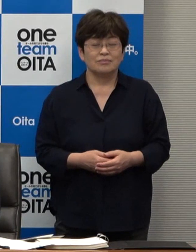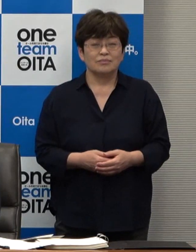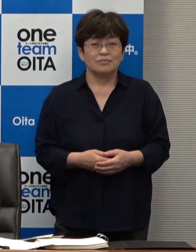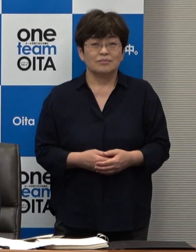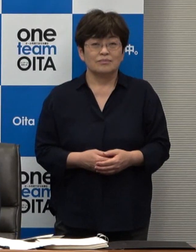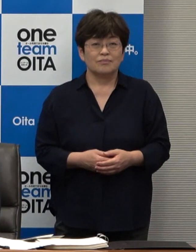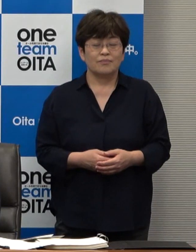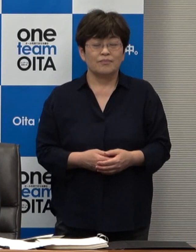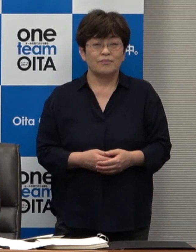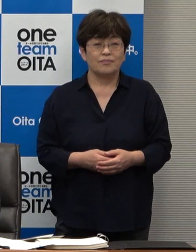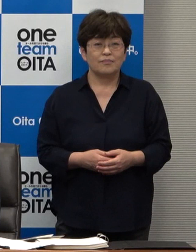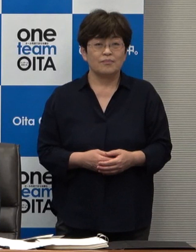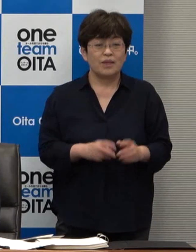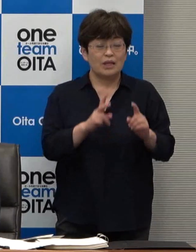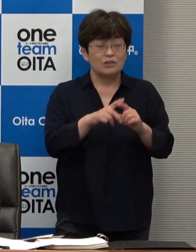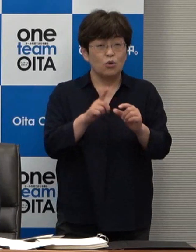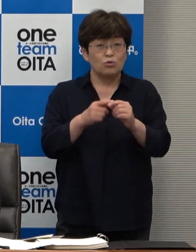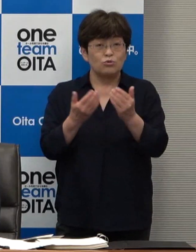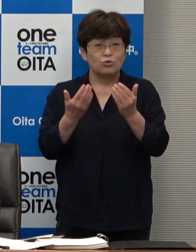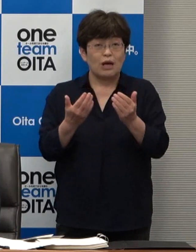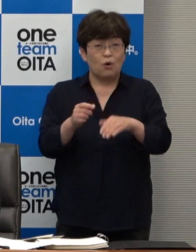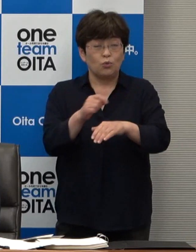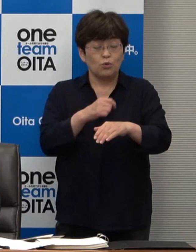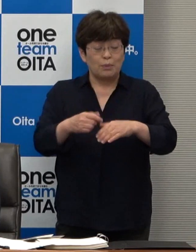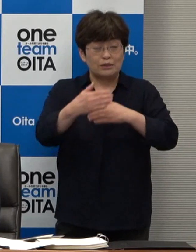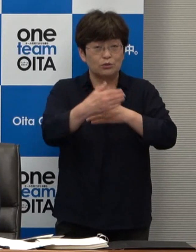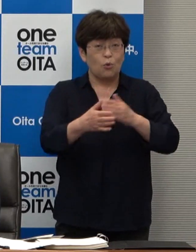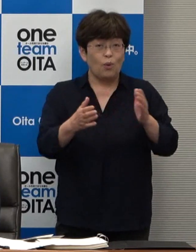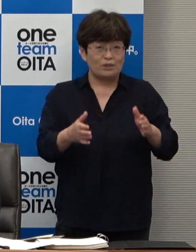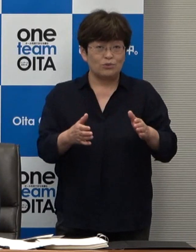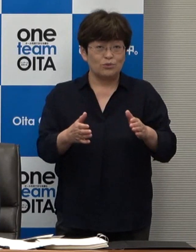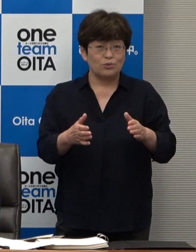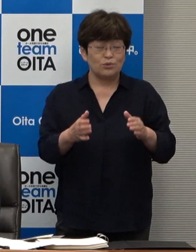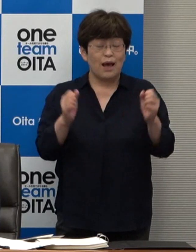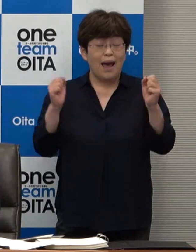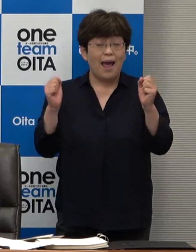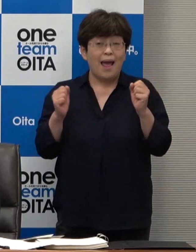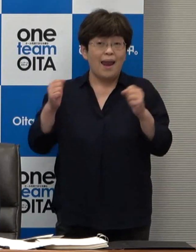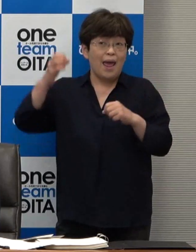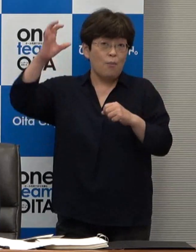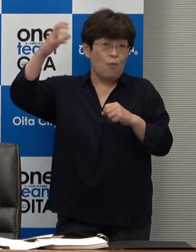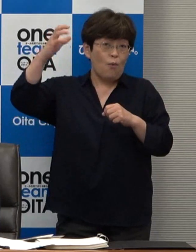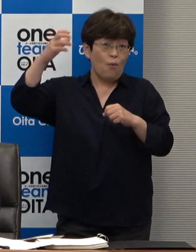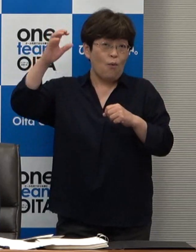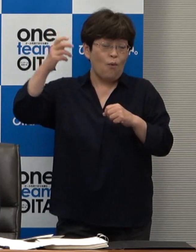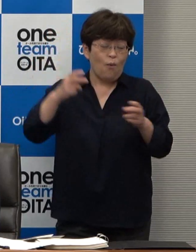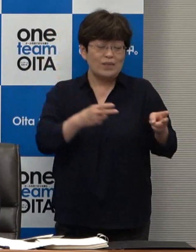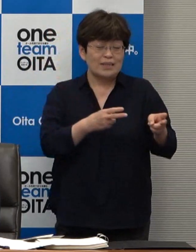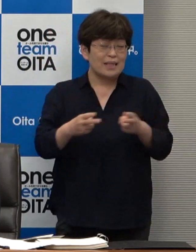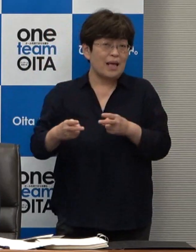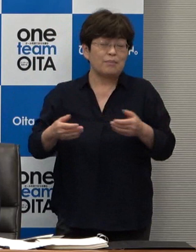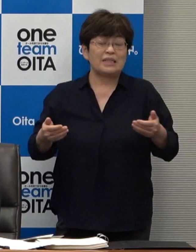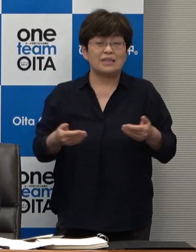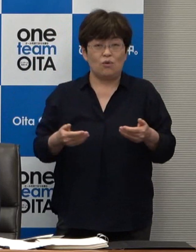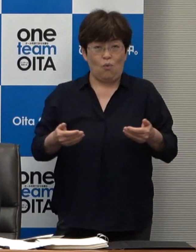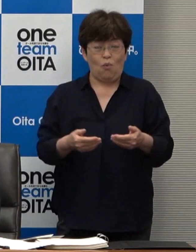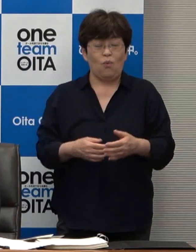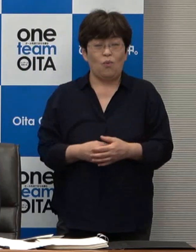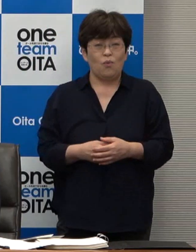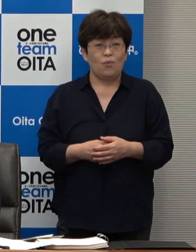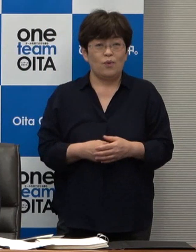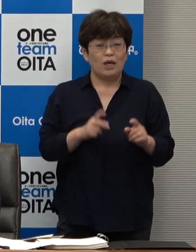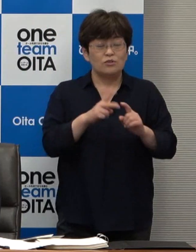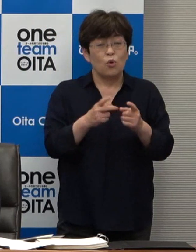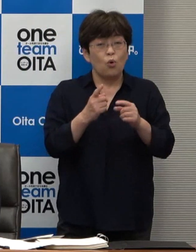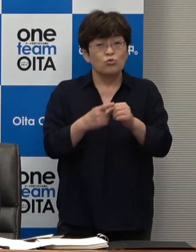ちょっと飛んで、小中学校特別教室等空調設備整備事業では、小中